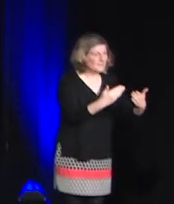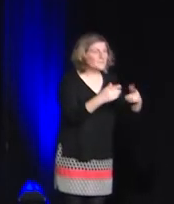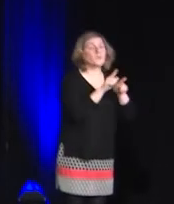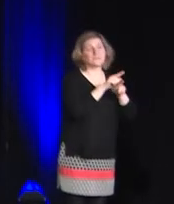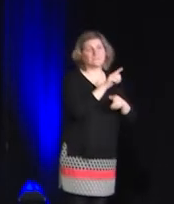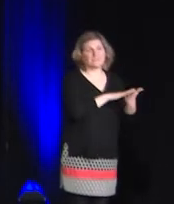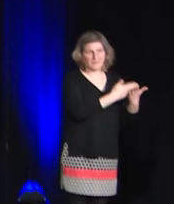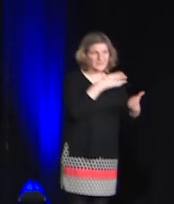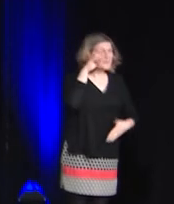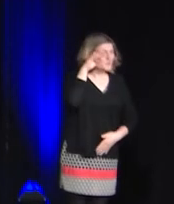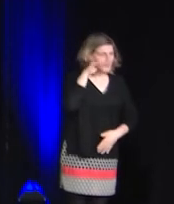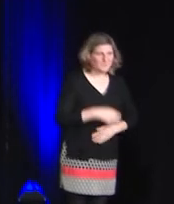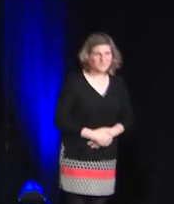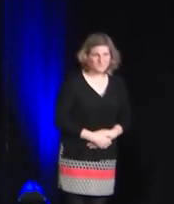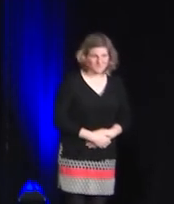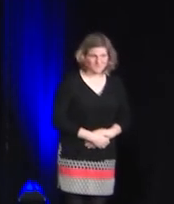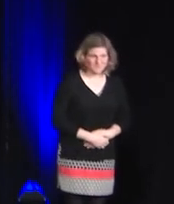Sandra.